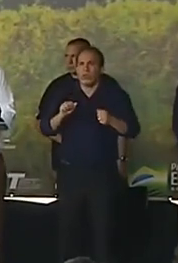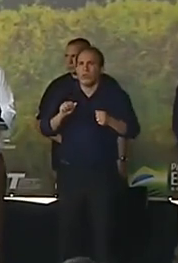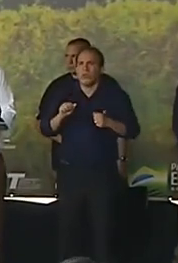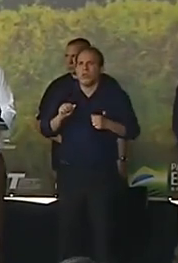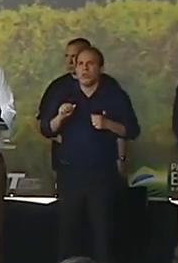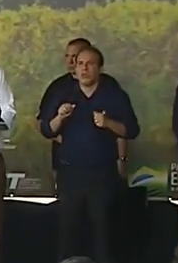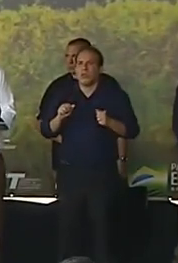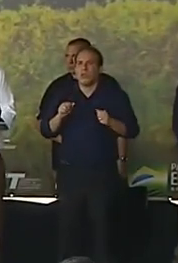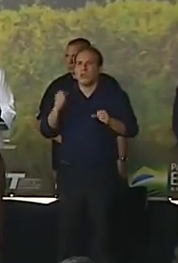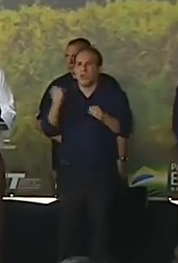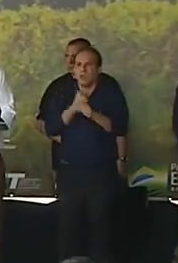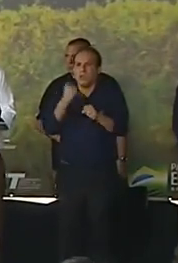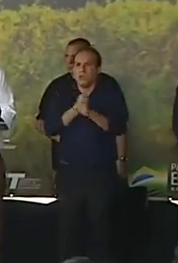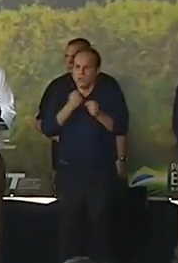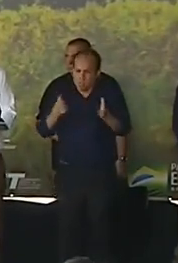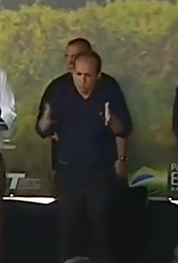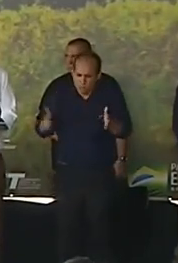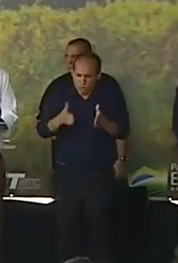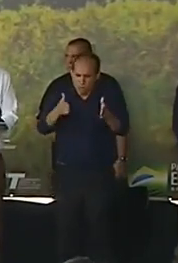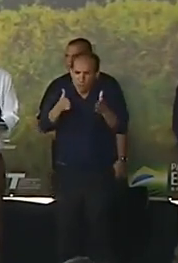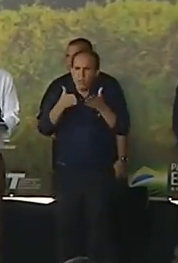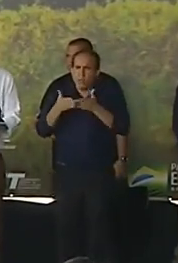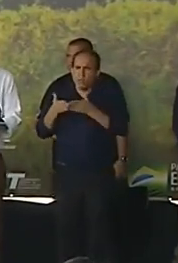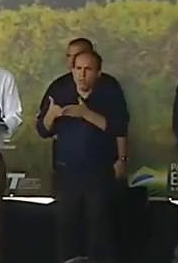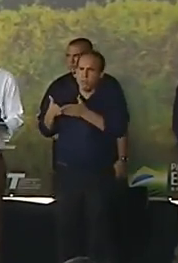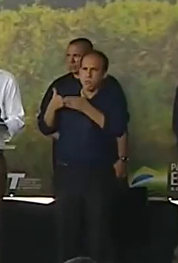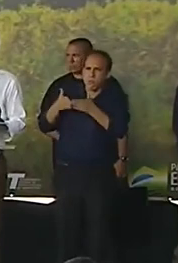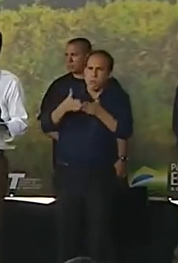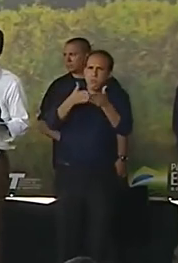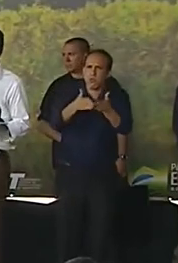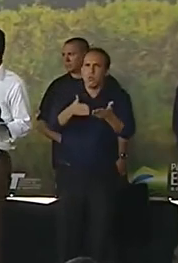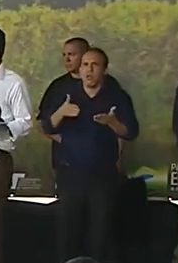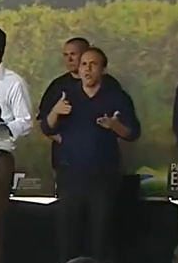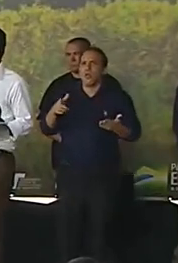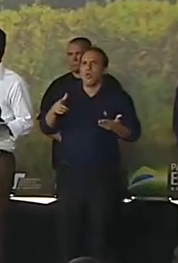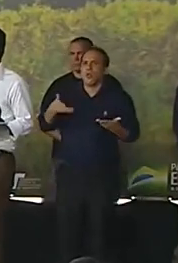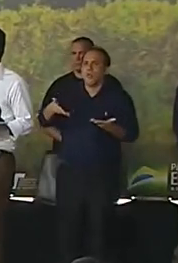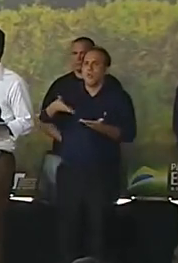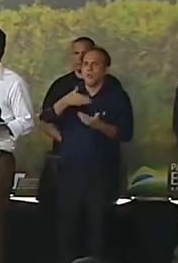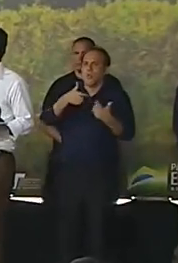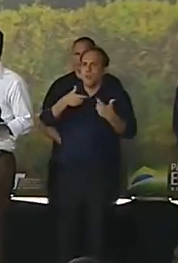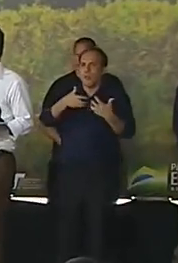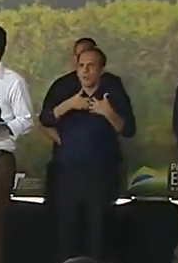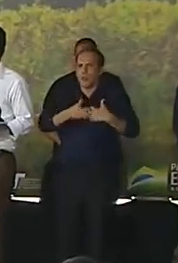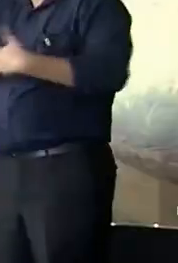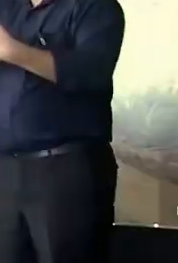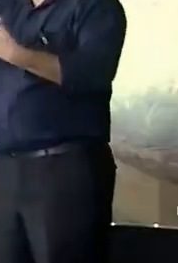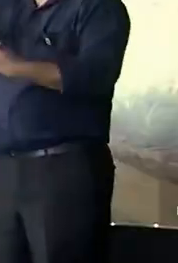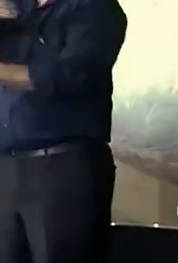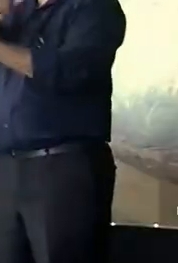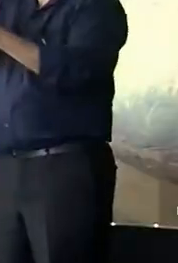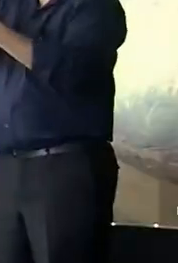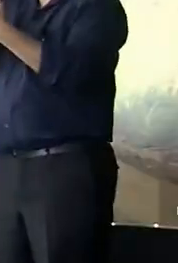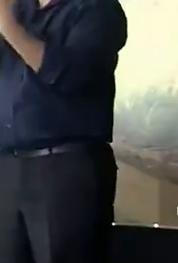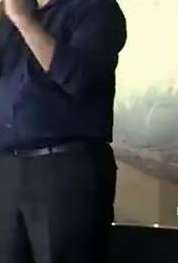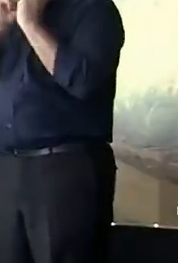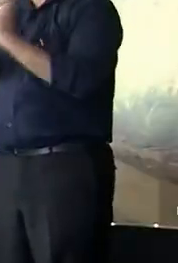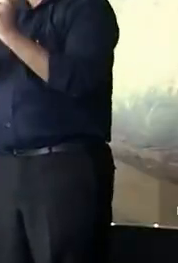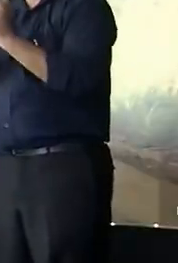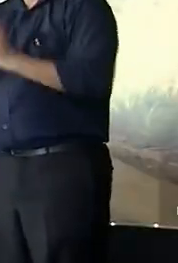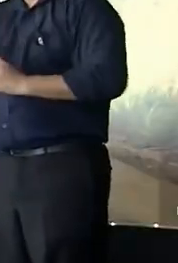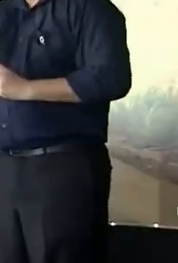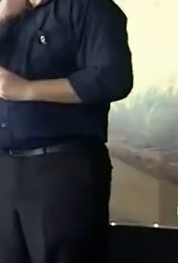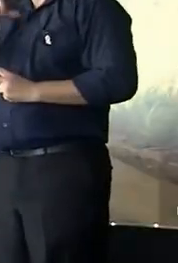as estradas, com que a navegabilidade, com que a logística junto com a ferrovia possam fazer com que o